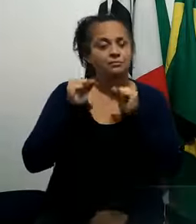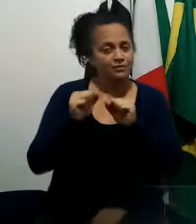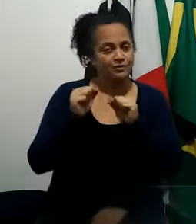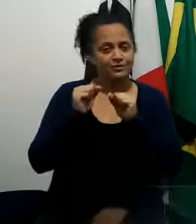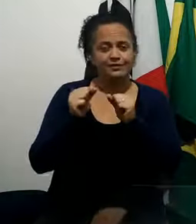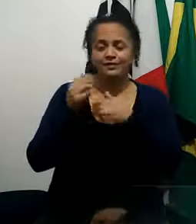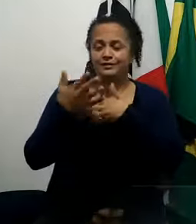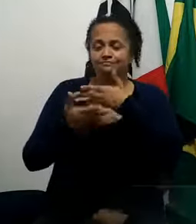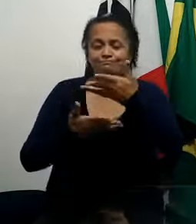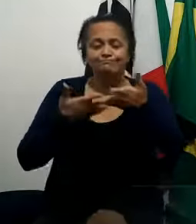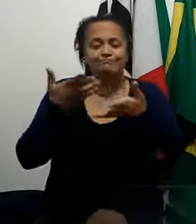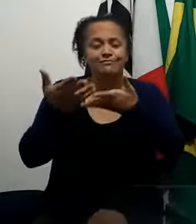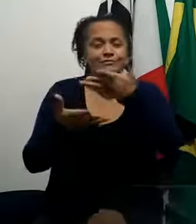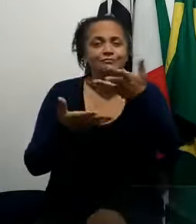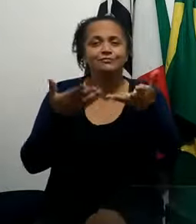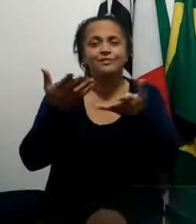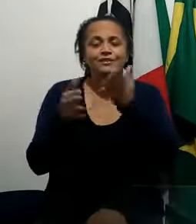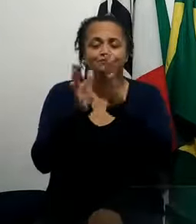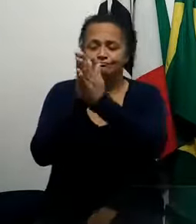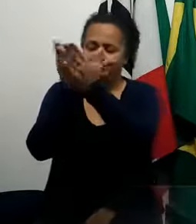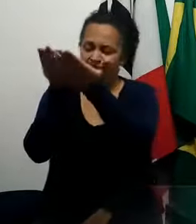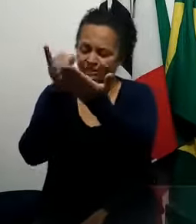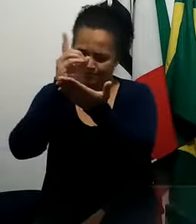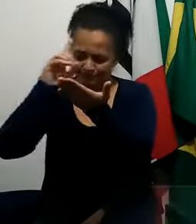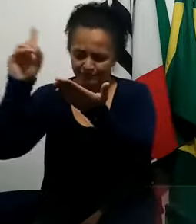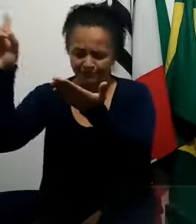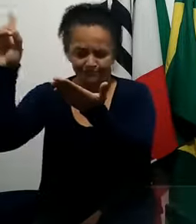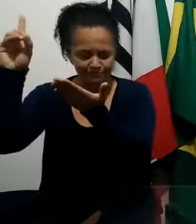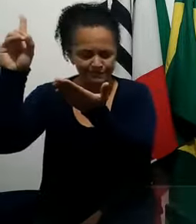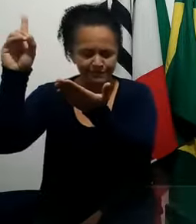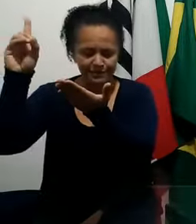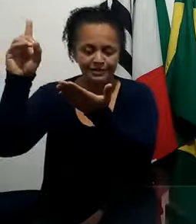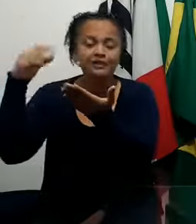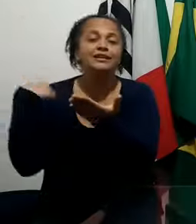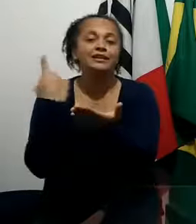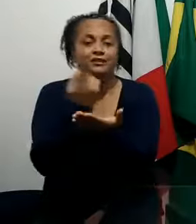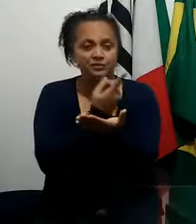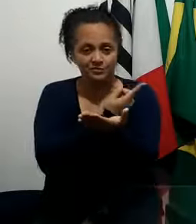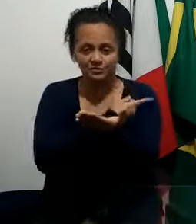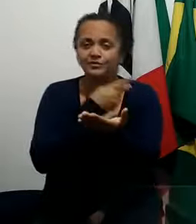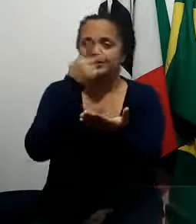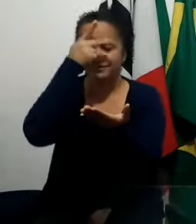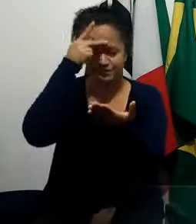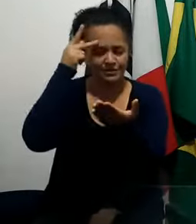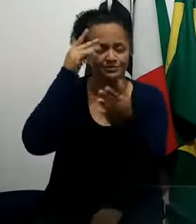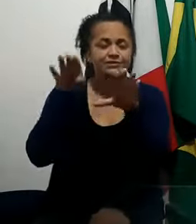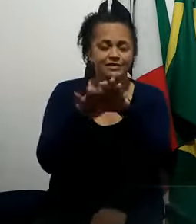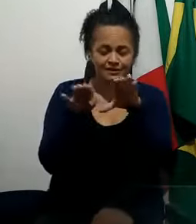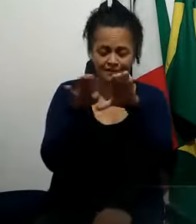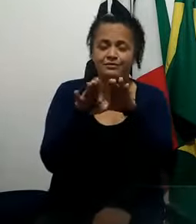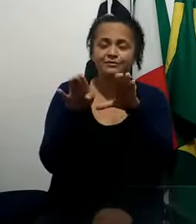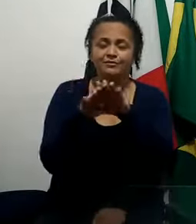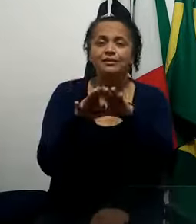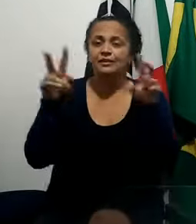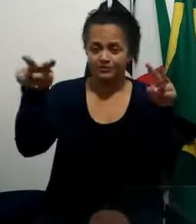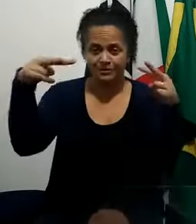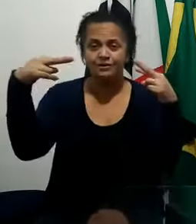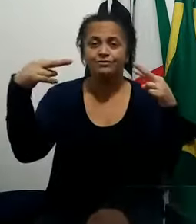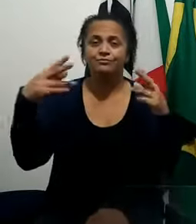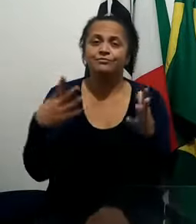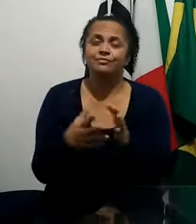essa palavra aos teus filhos e às tuas filhas, Pai. E a todos aqueles que ainda ouvirão, Senhor. Senhor, que